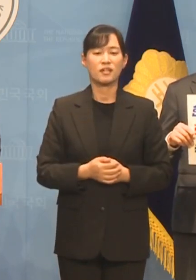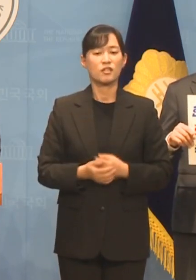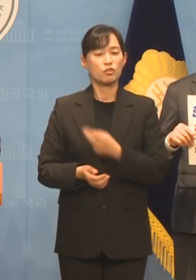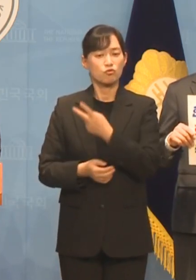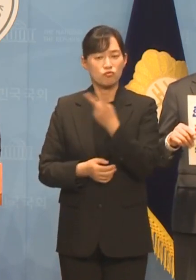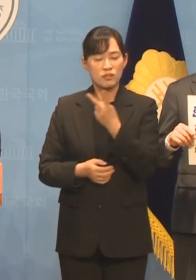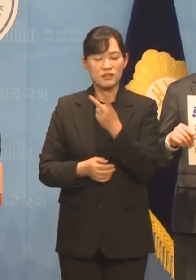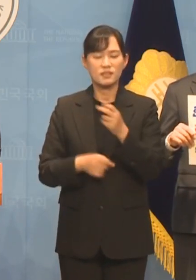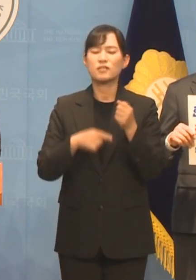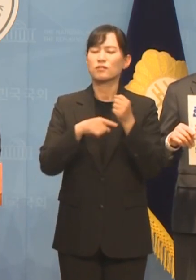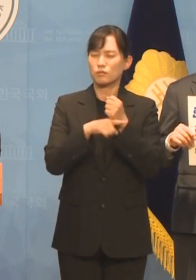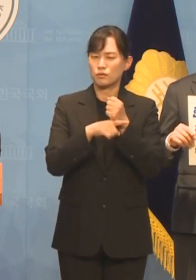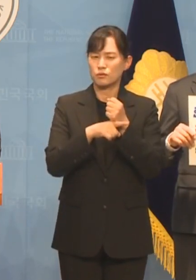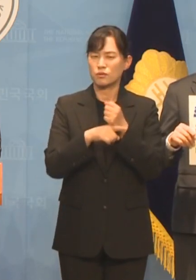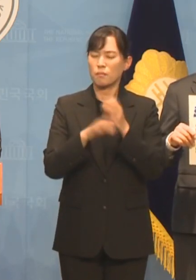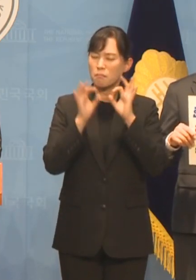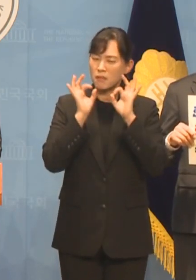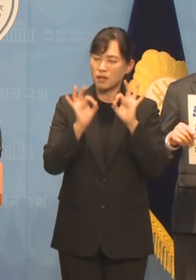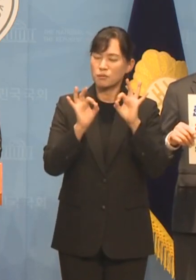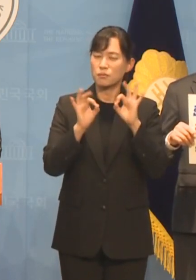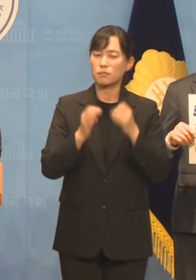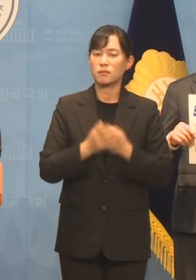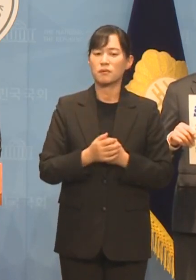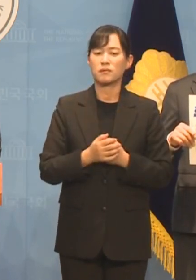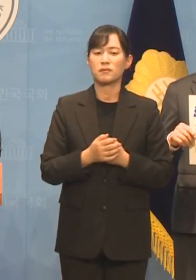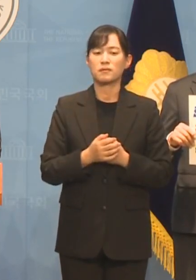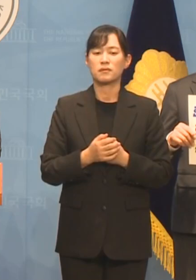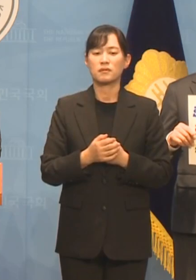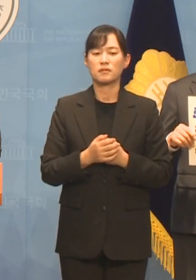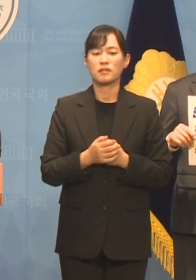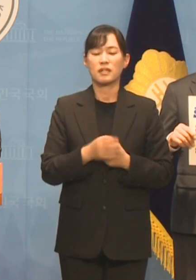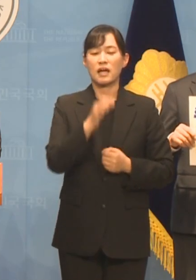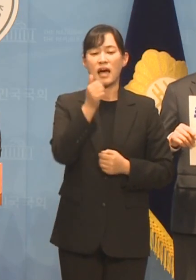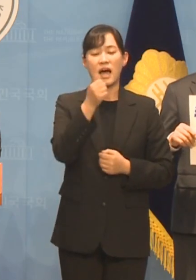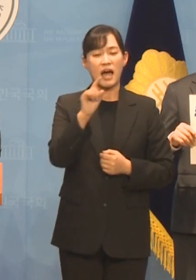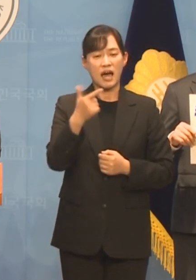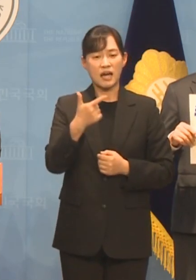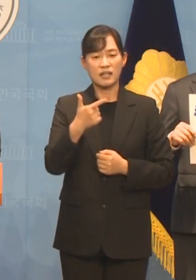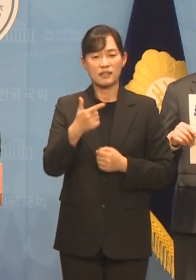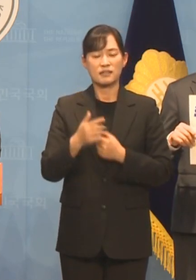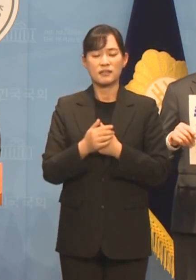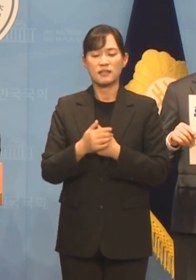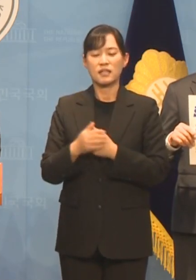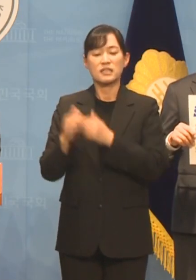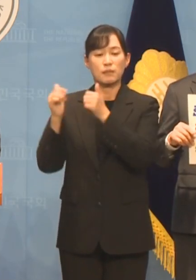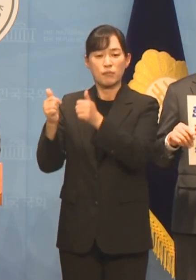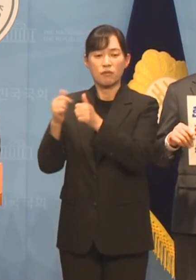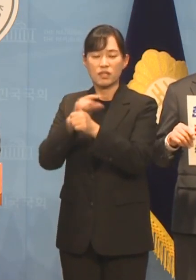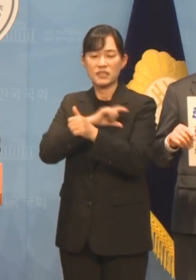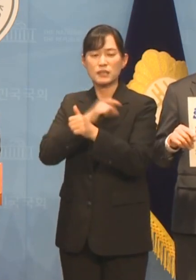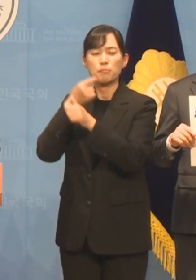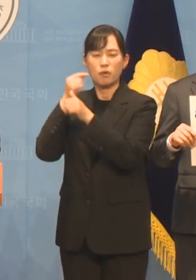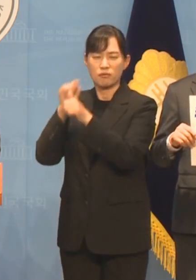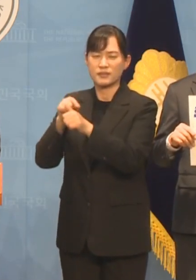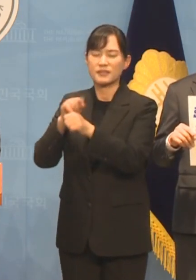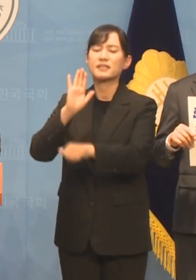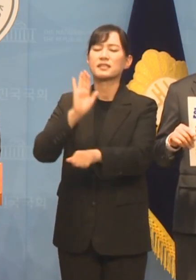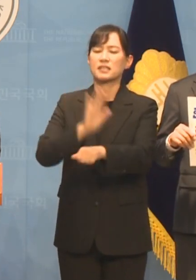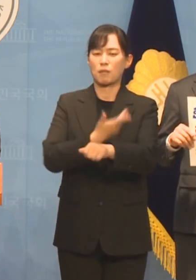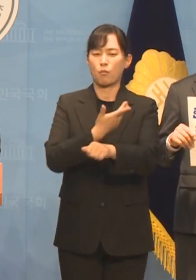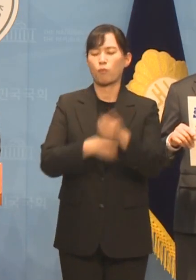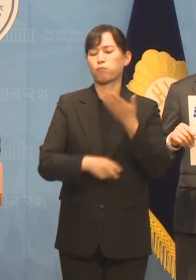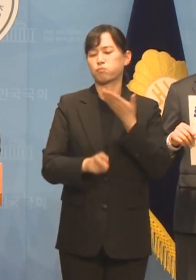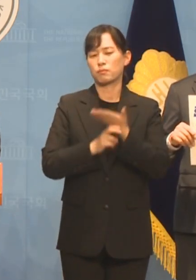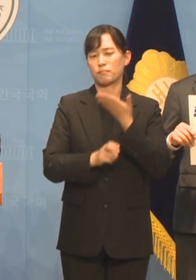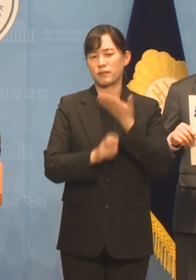가지 이유를 보더라도 한덕수 총리의 헌법재판관 지명은 대단히 잘못된 것이고